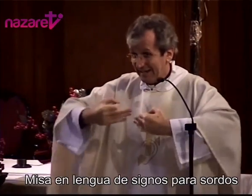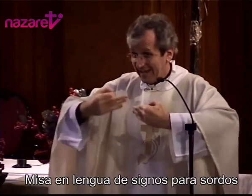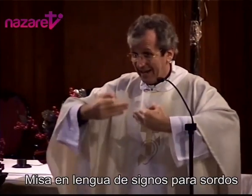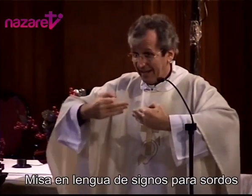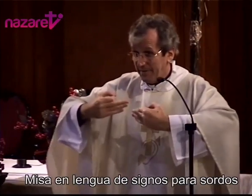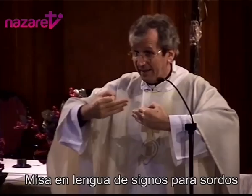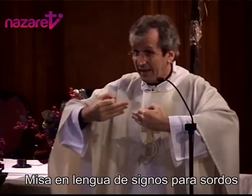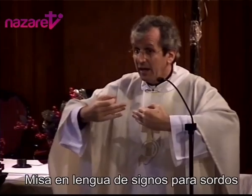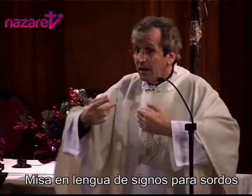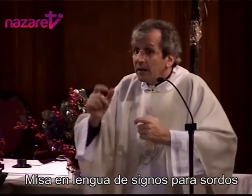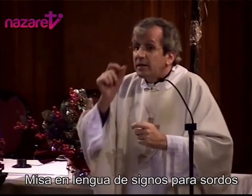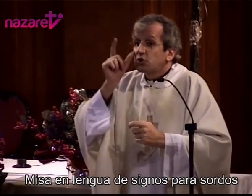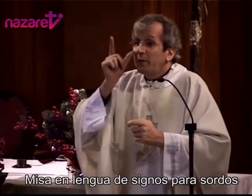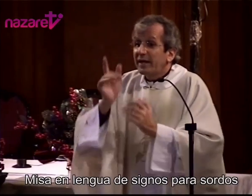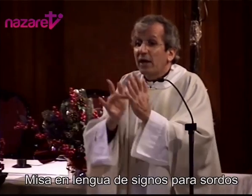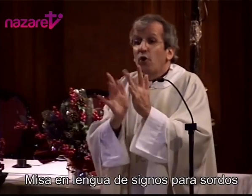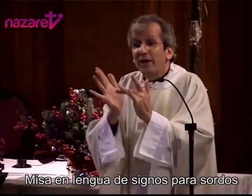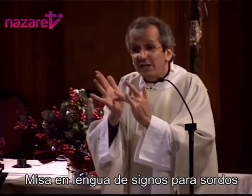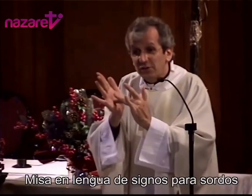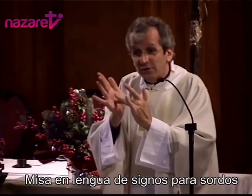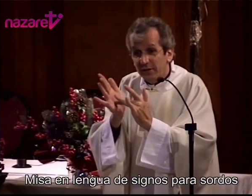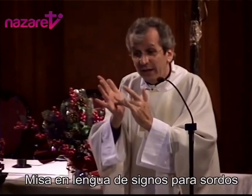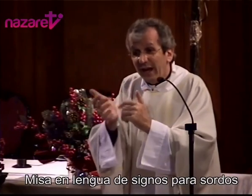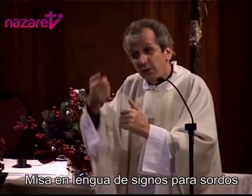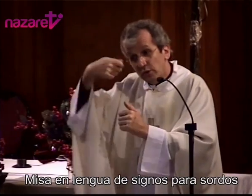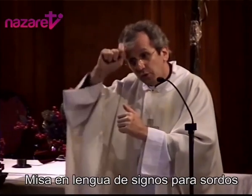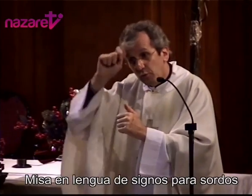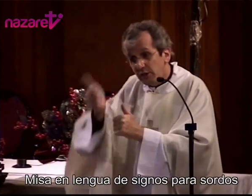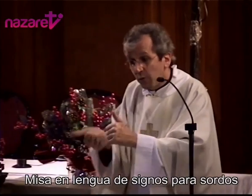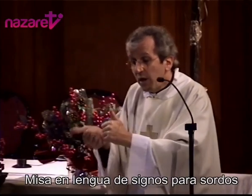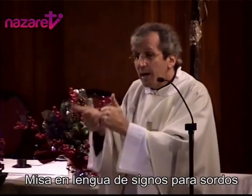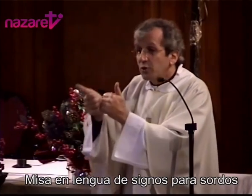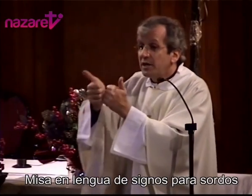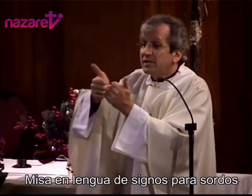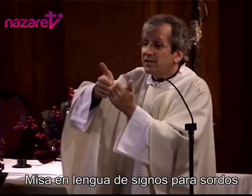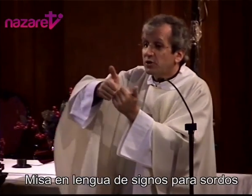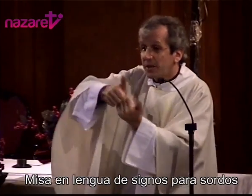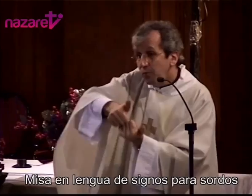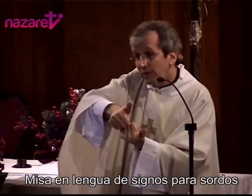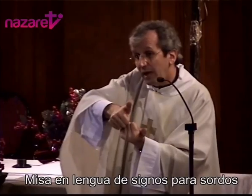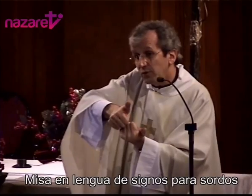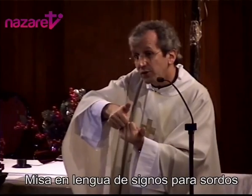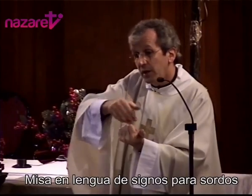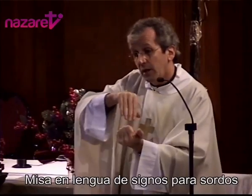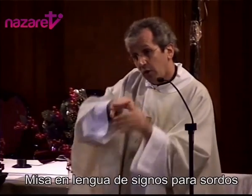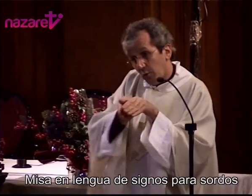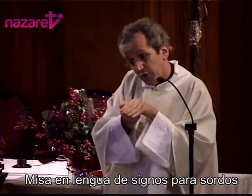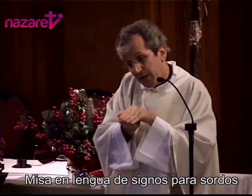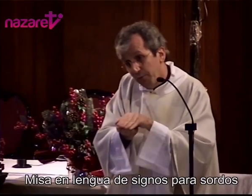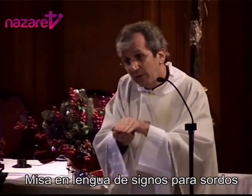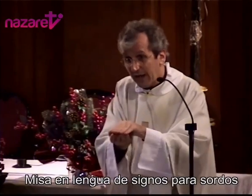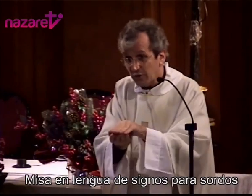para ser, de verdad, descubrir que con Cristo, en nuestro bautismo, hemos sido sepultados,